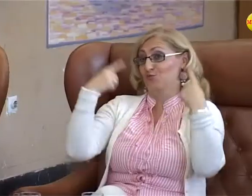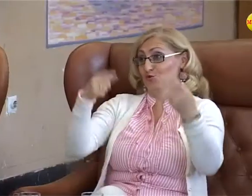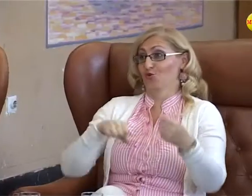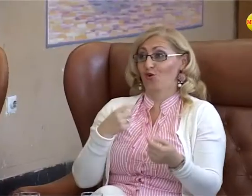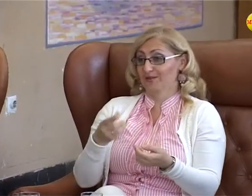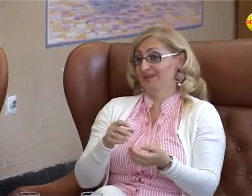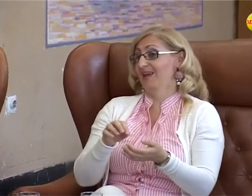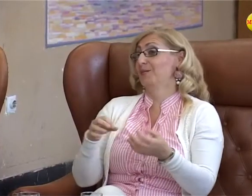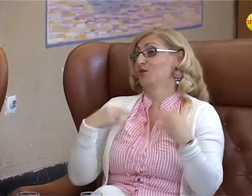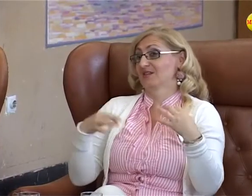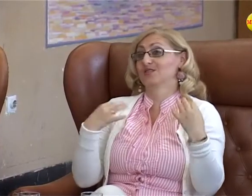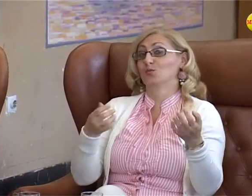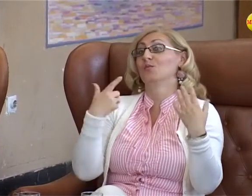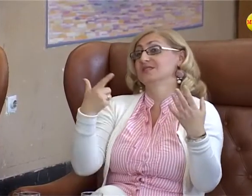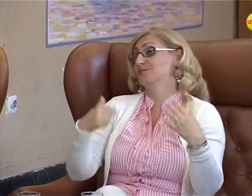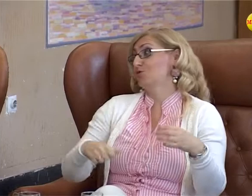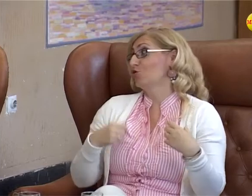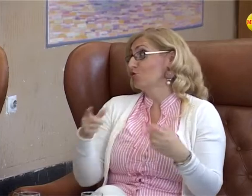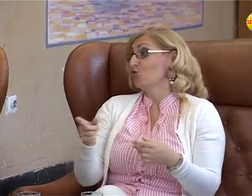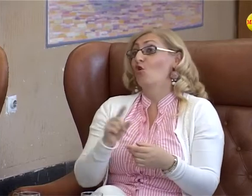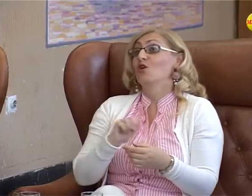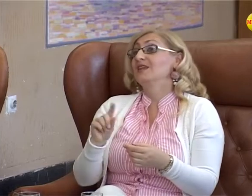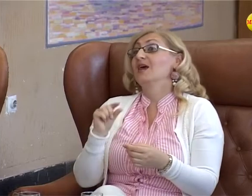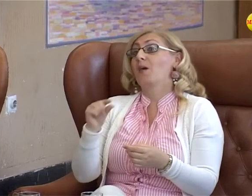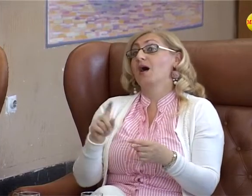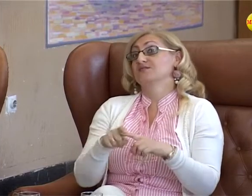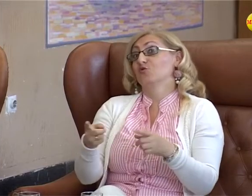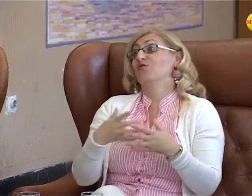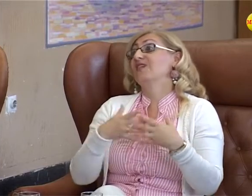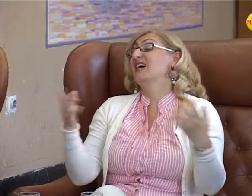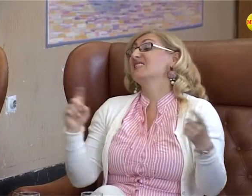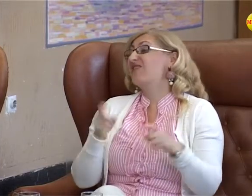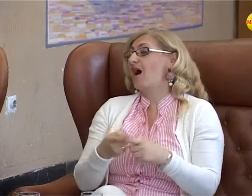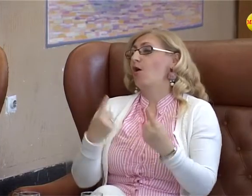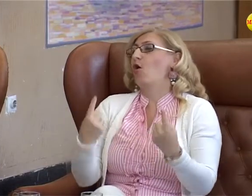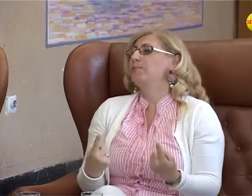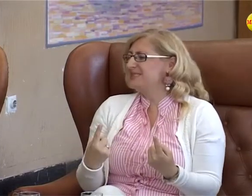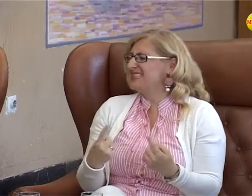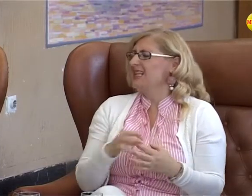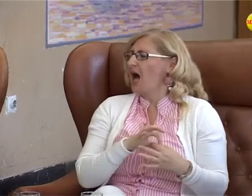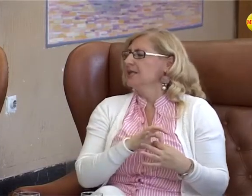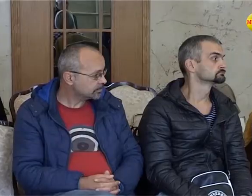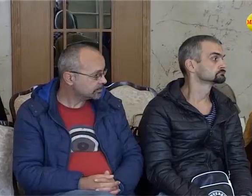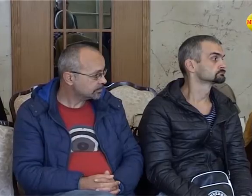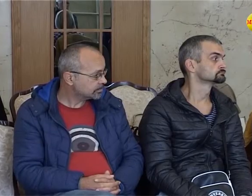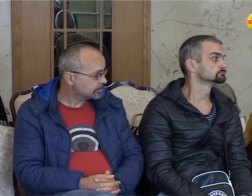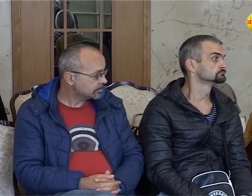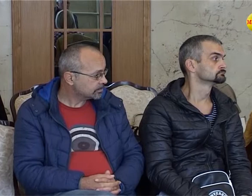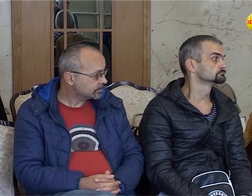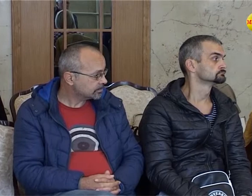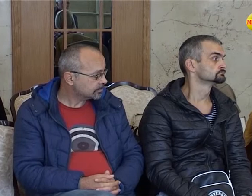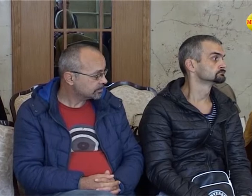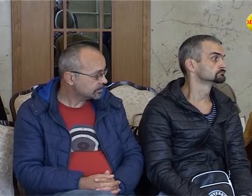jeziku. Centralna manifestacija Međunarodne nedelje gluvih pod nazivom Puna inkluzija sa znakovnim jezikom biće održana